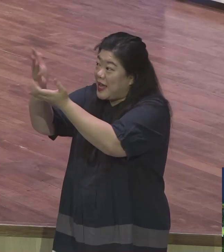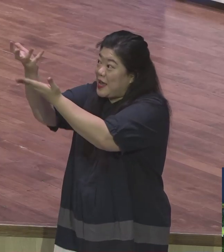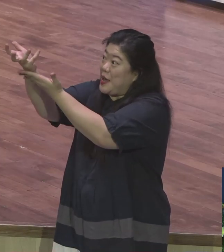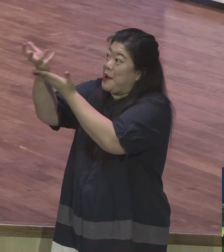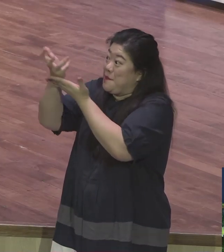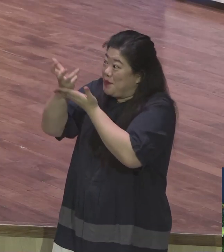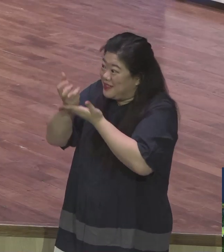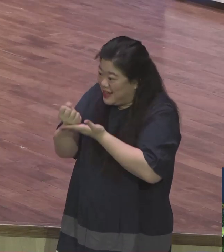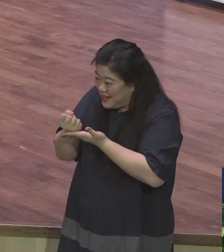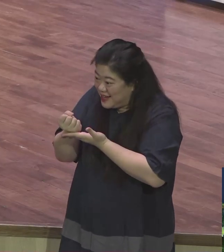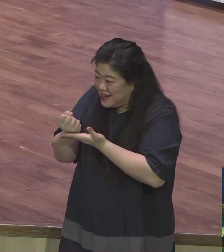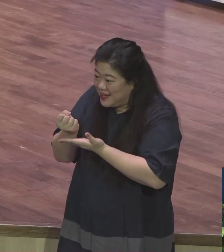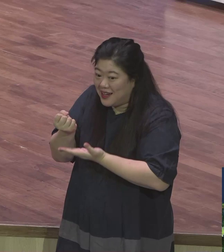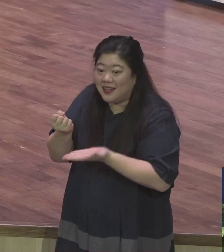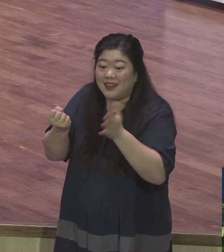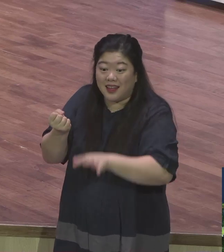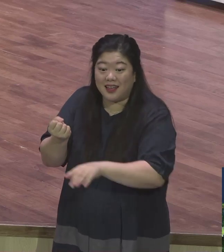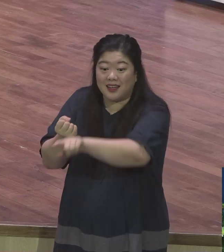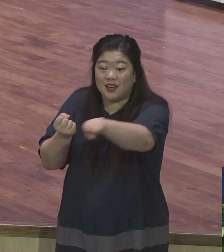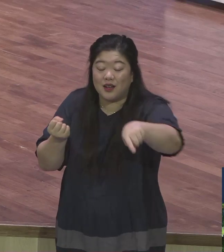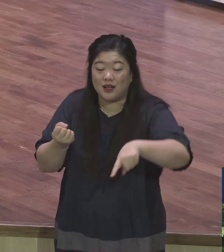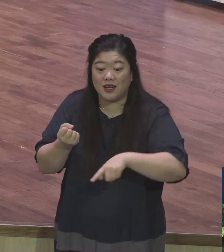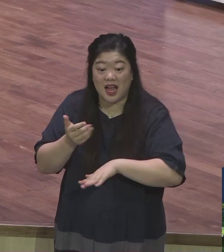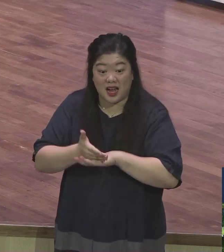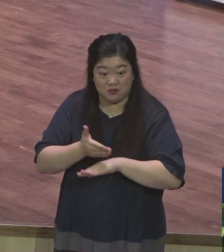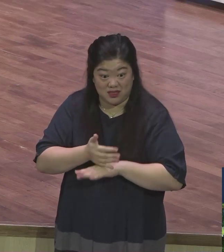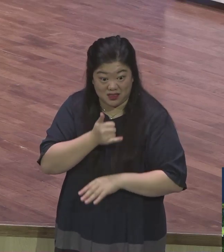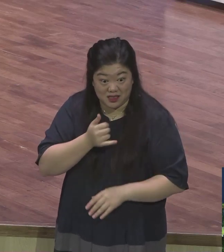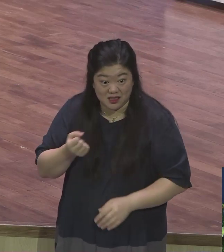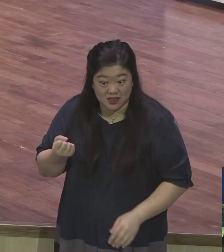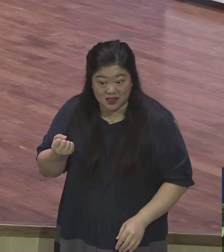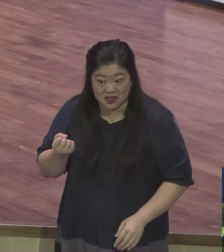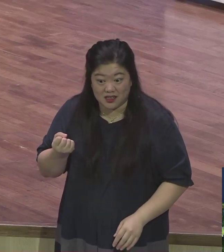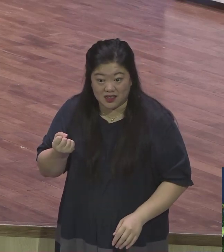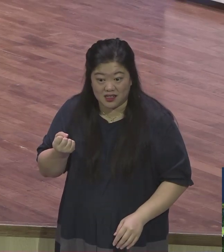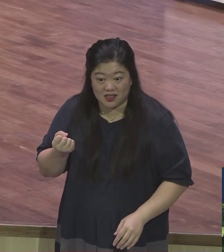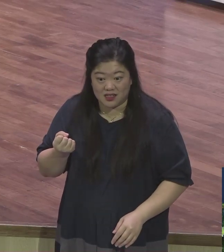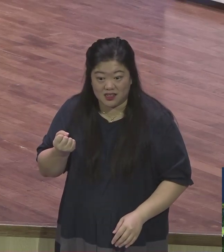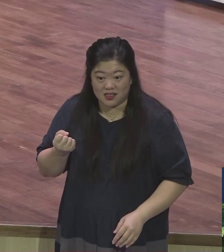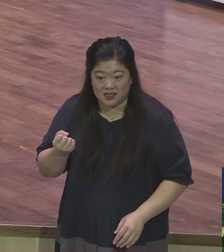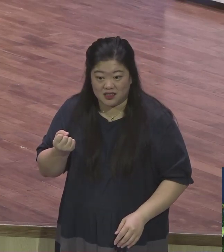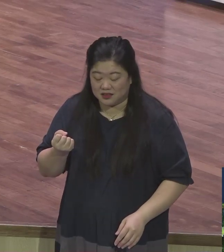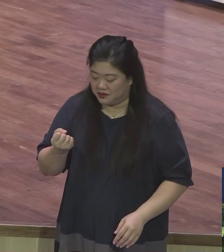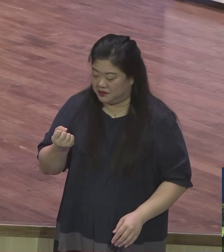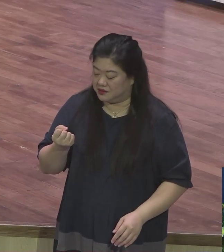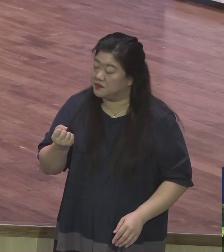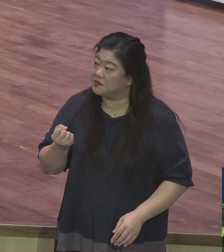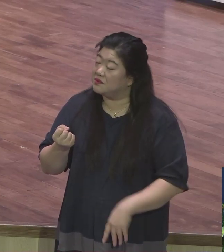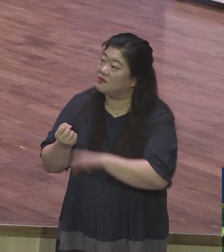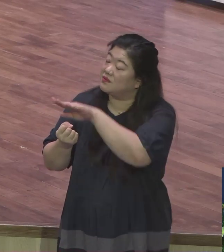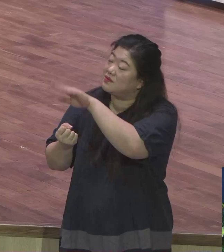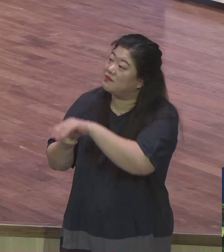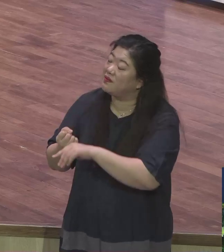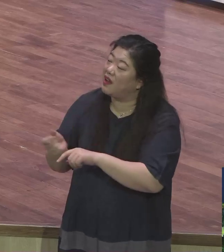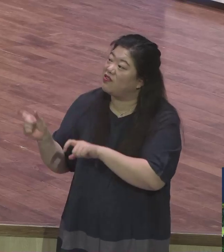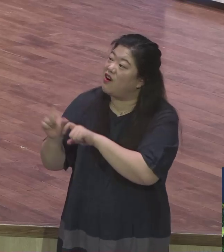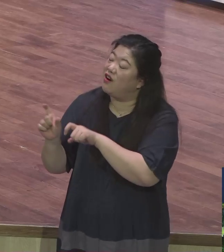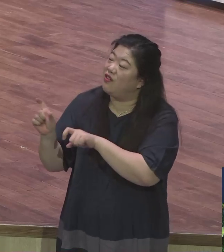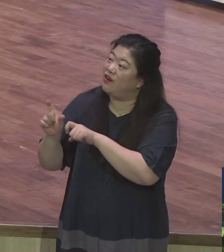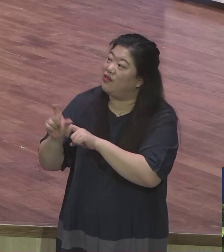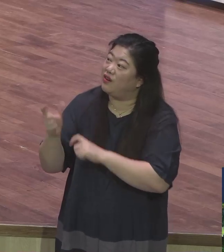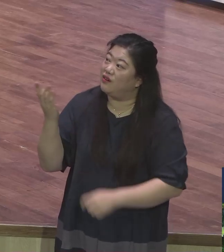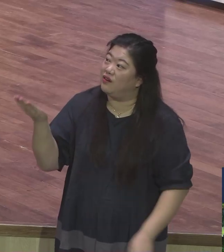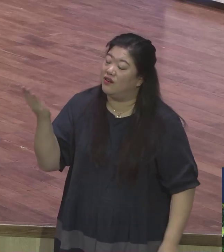인간이 감사하기는 커녕 오히려 더 하나님을 대항하는 사단에게